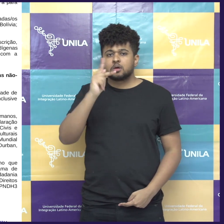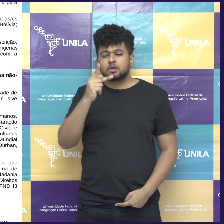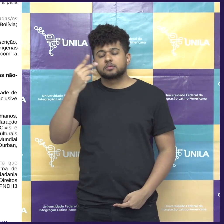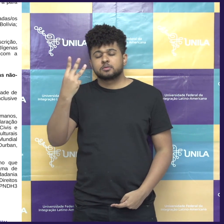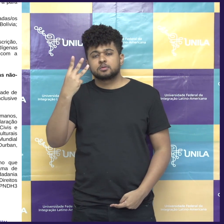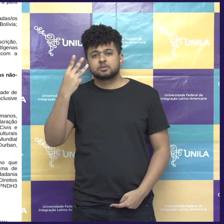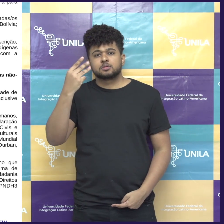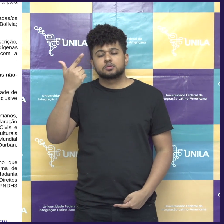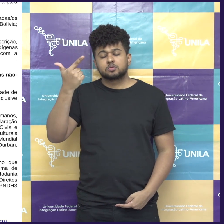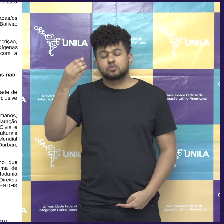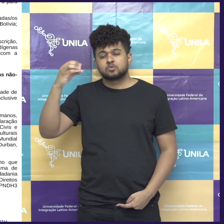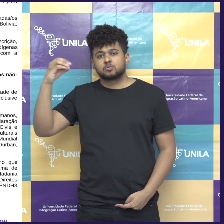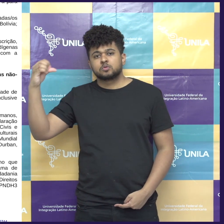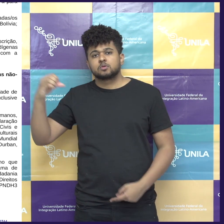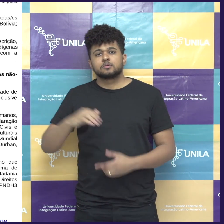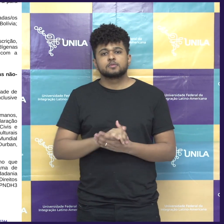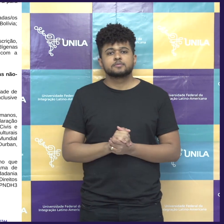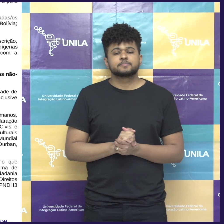PNDH3, 2009.